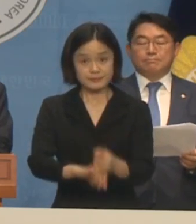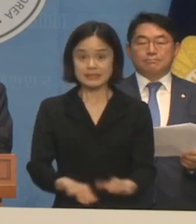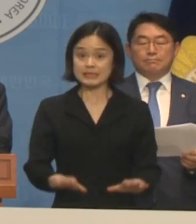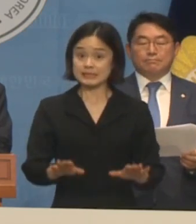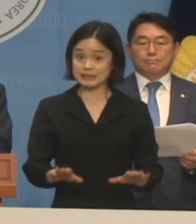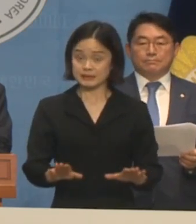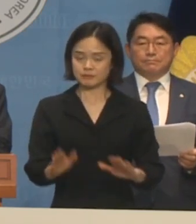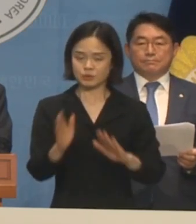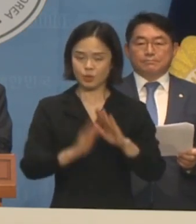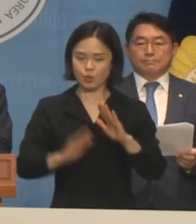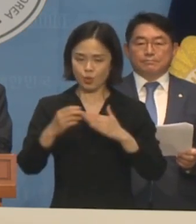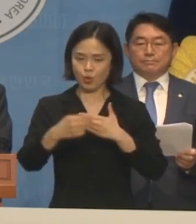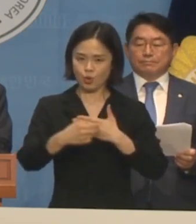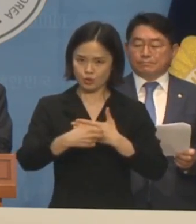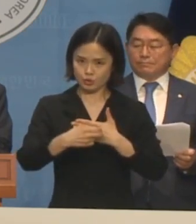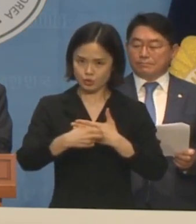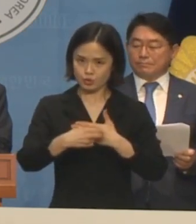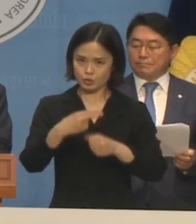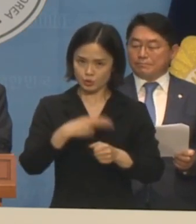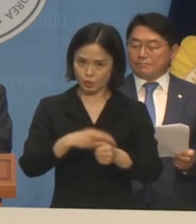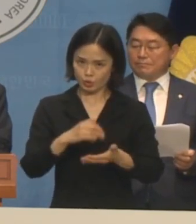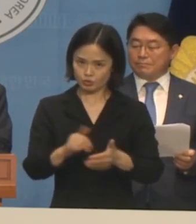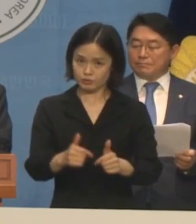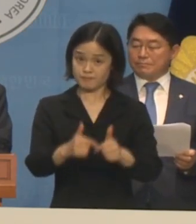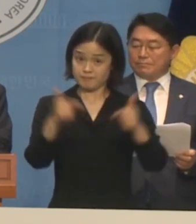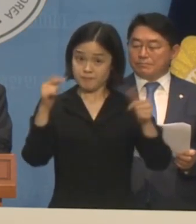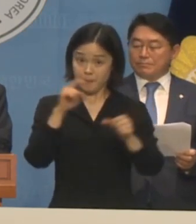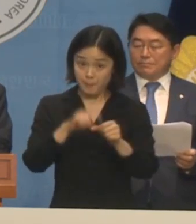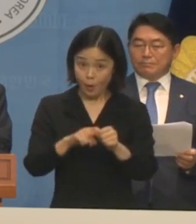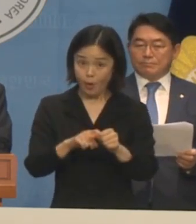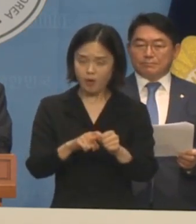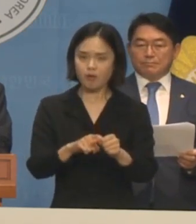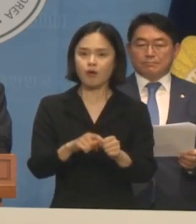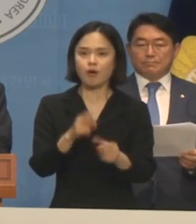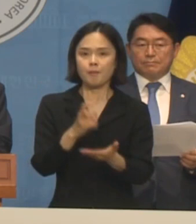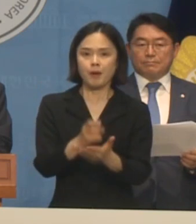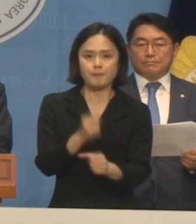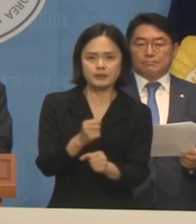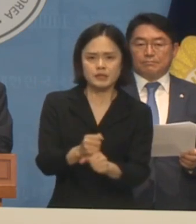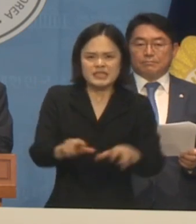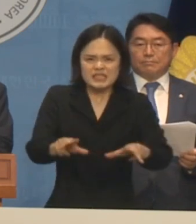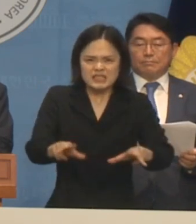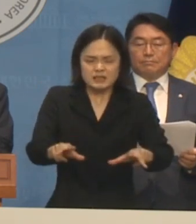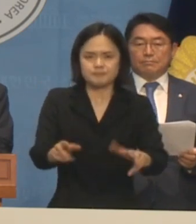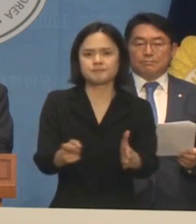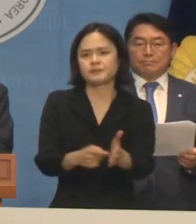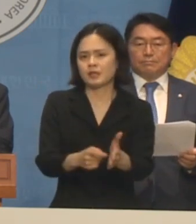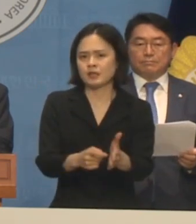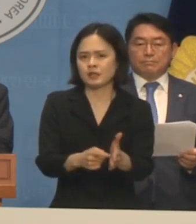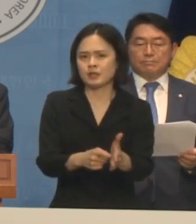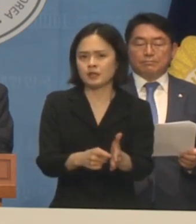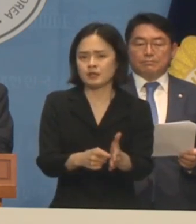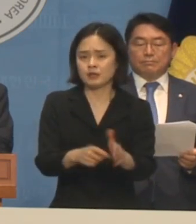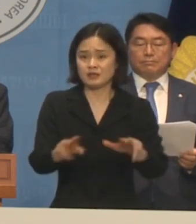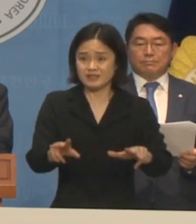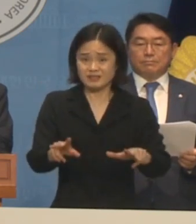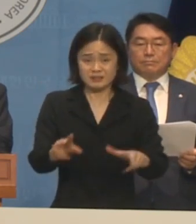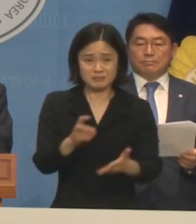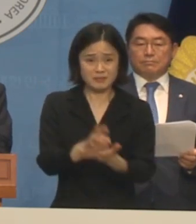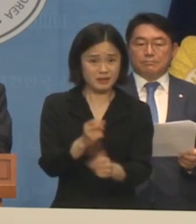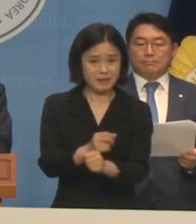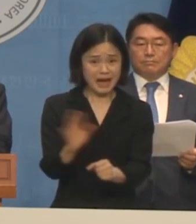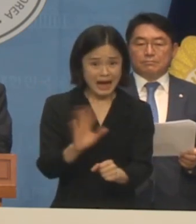공공의료 확충을 위한 골든타임입니다. 이번에도 부서진 요양관을 고치지 못한다면